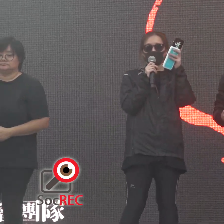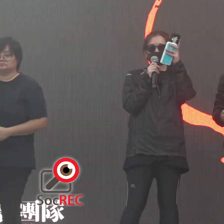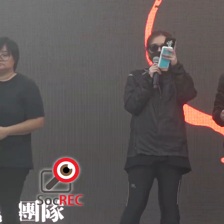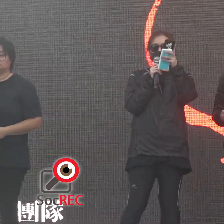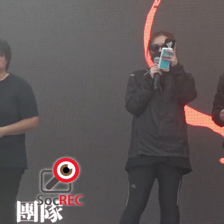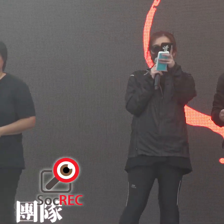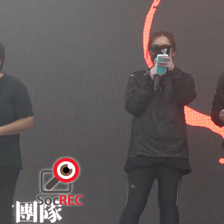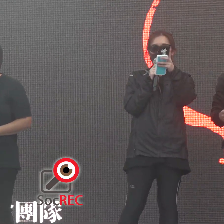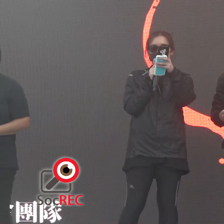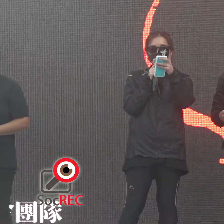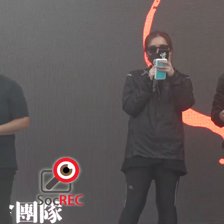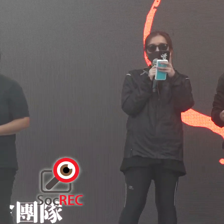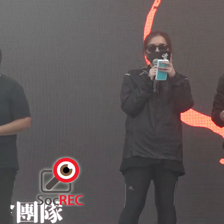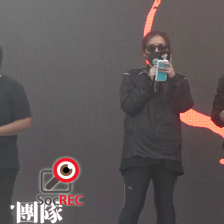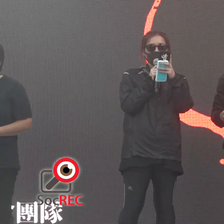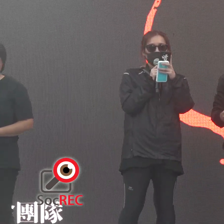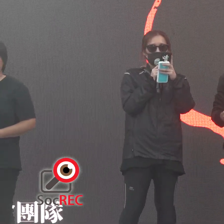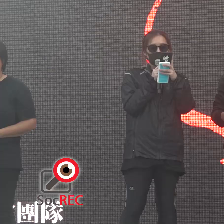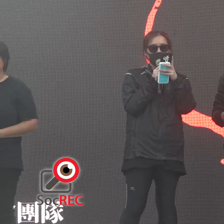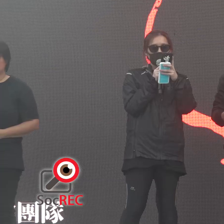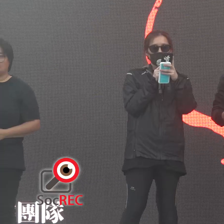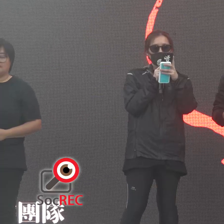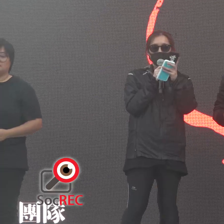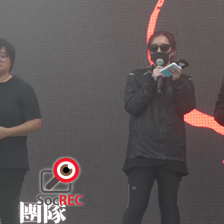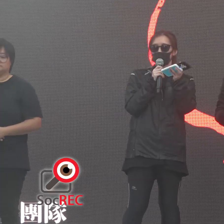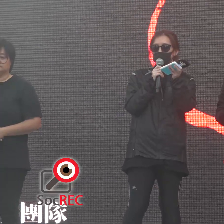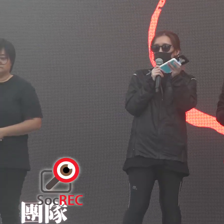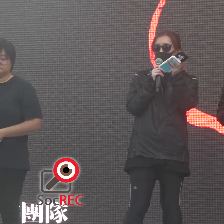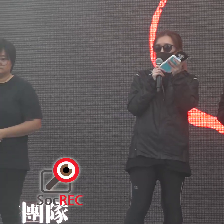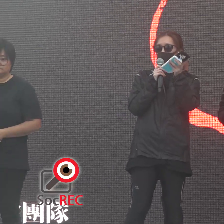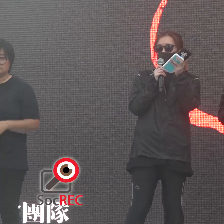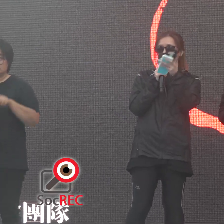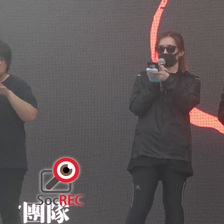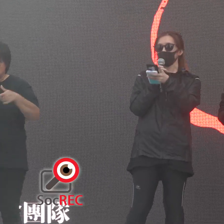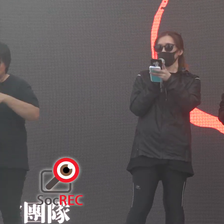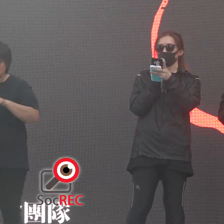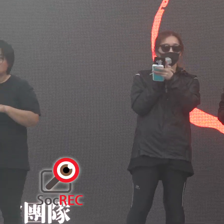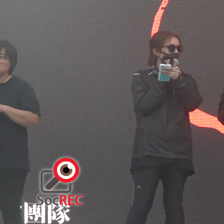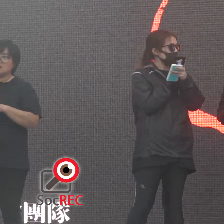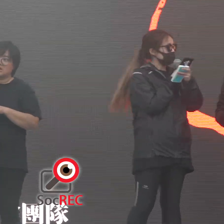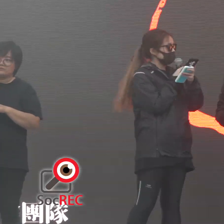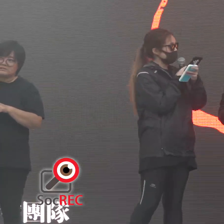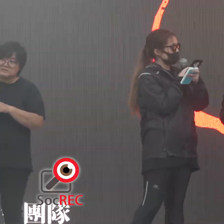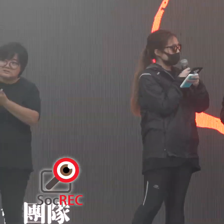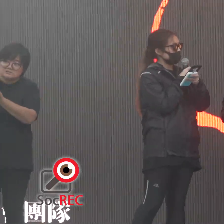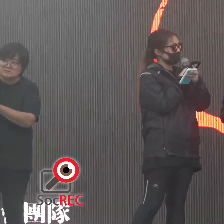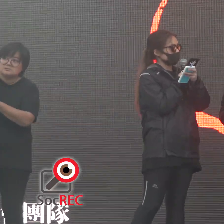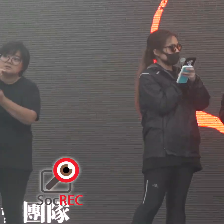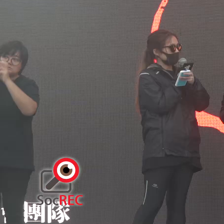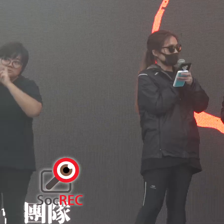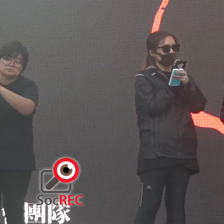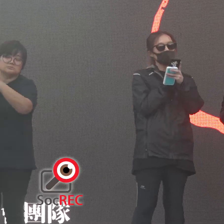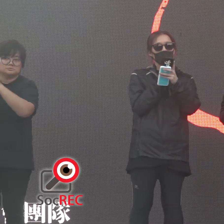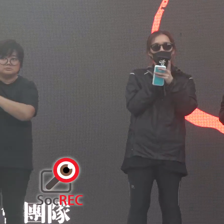the IFC bridge.Or go to the pier to take the ferry